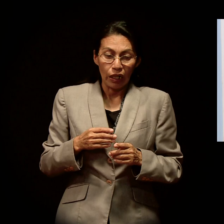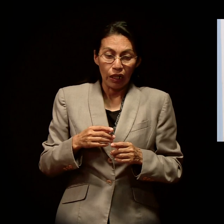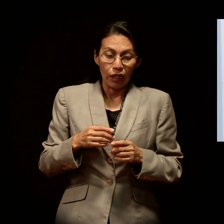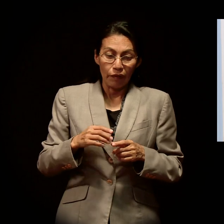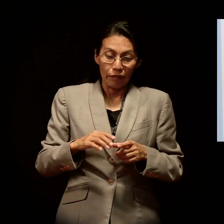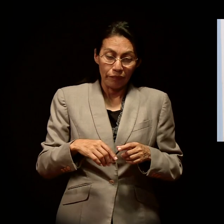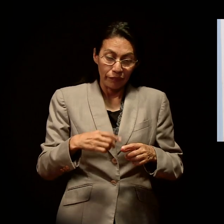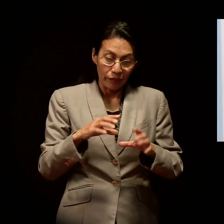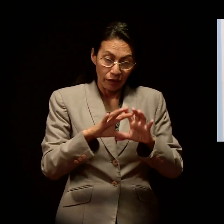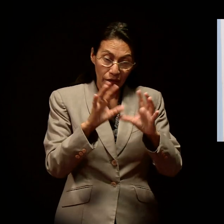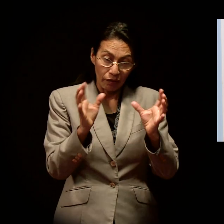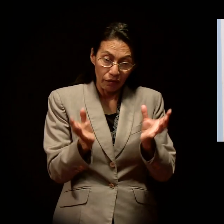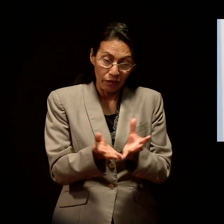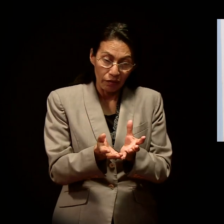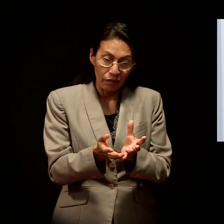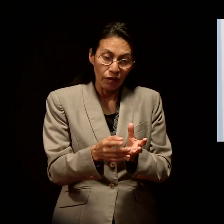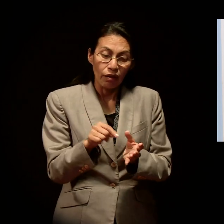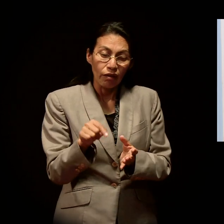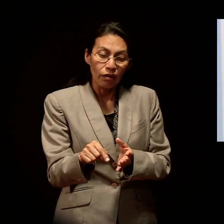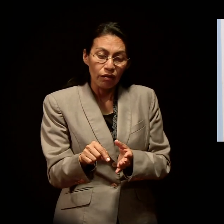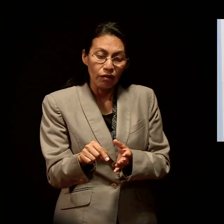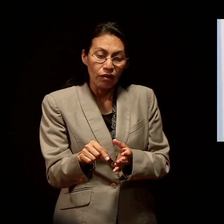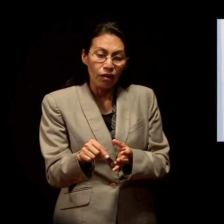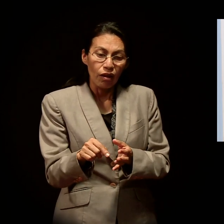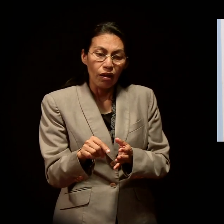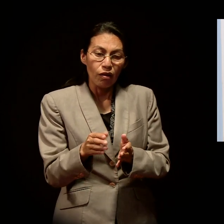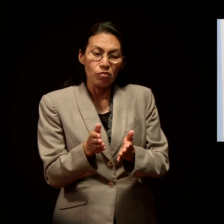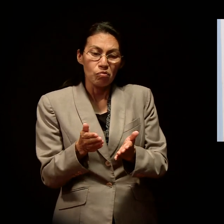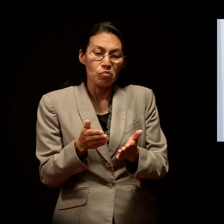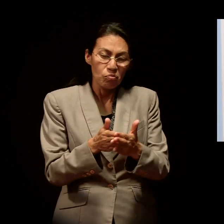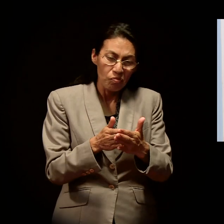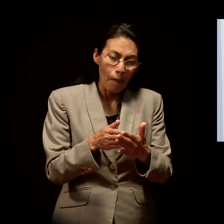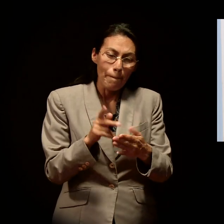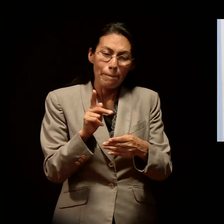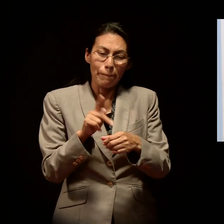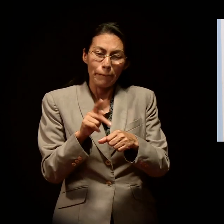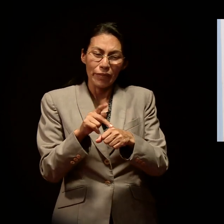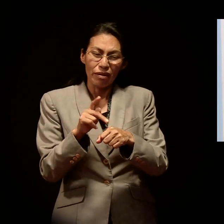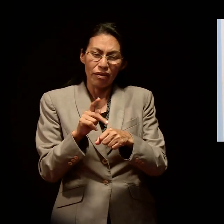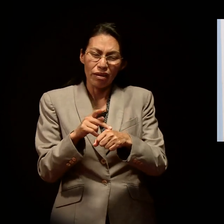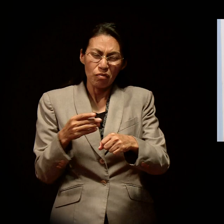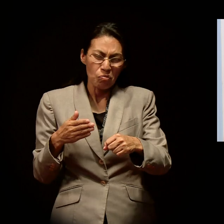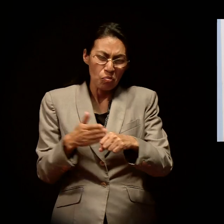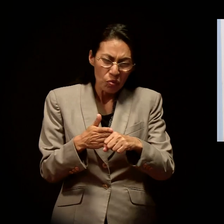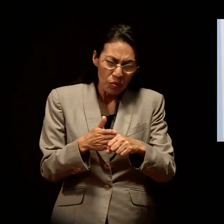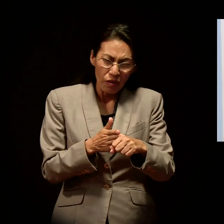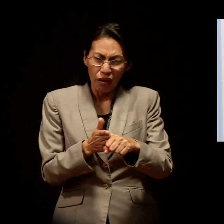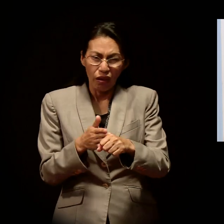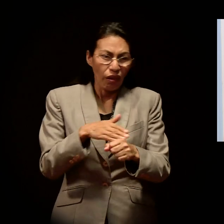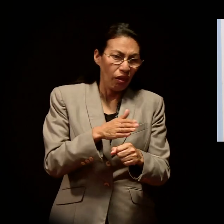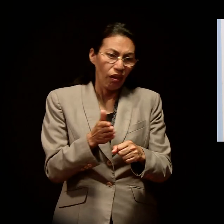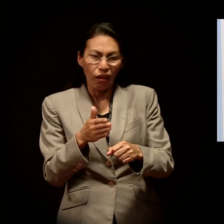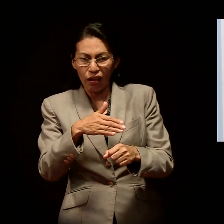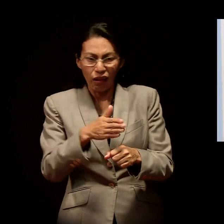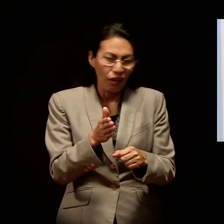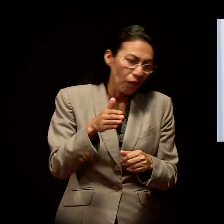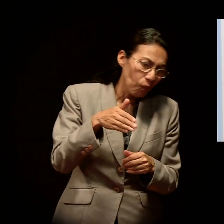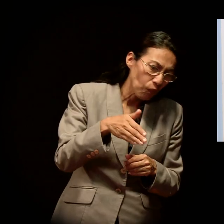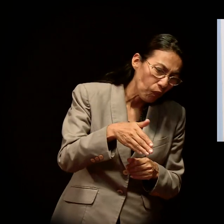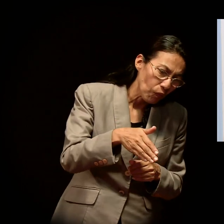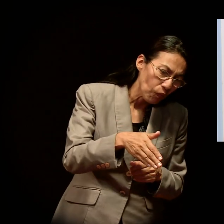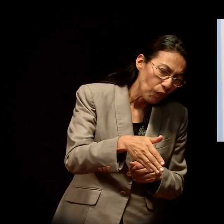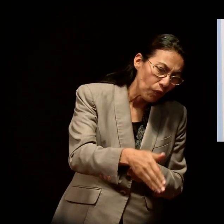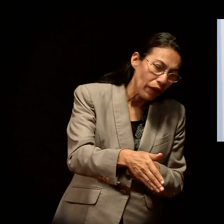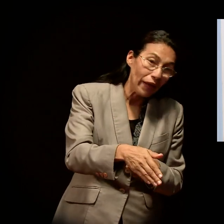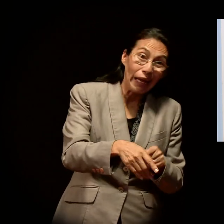la llanta delantera chocó con una piedra y me descontroló y me lanzó a un abismo